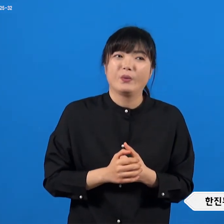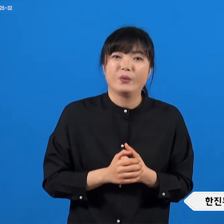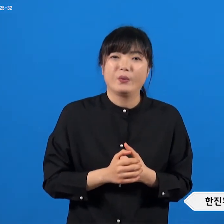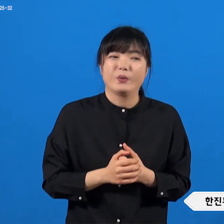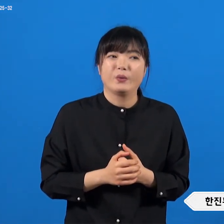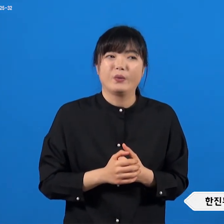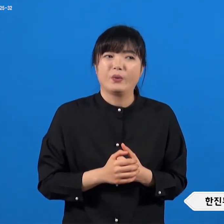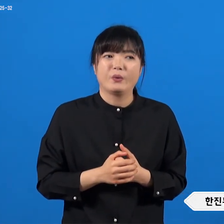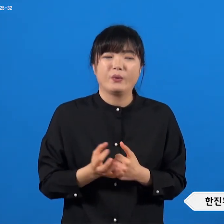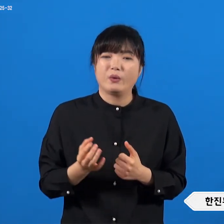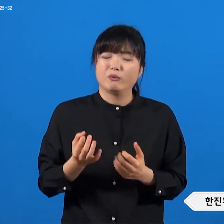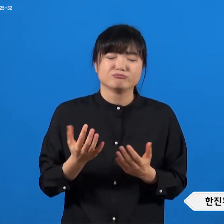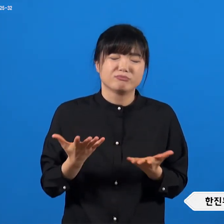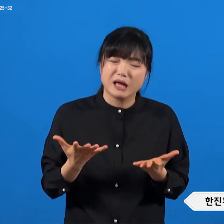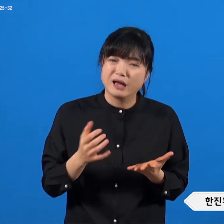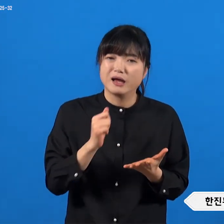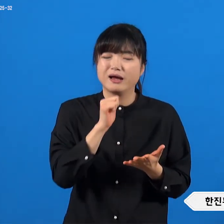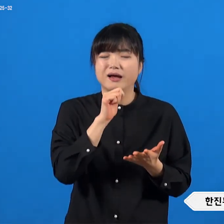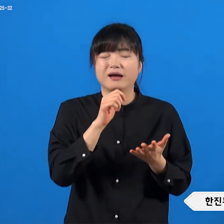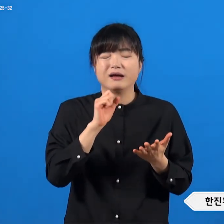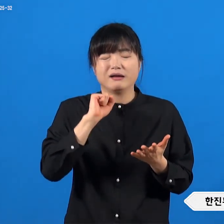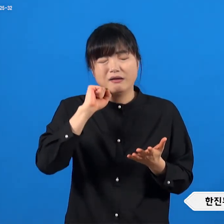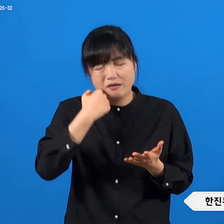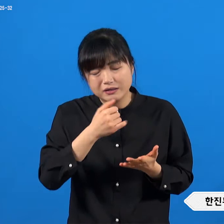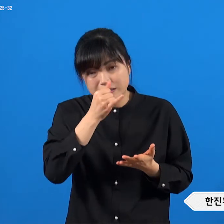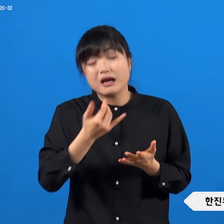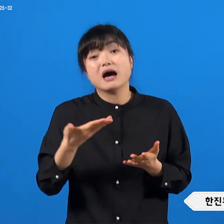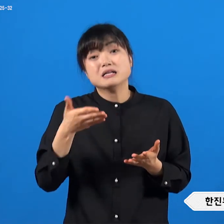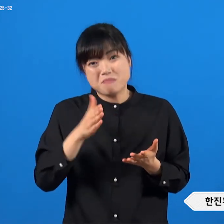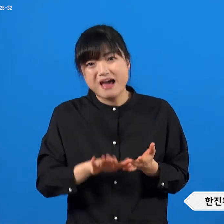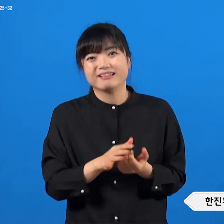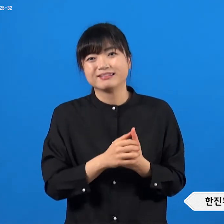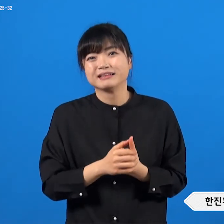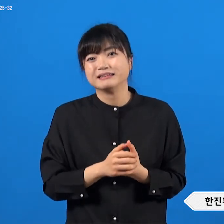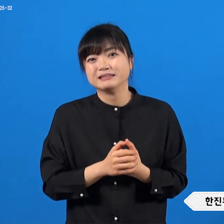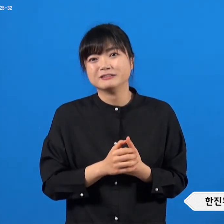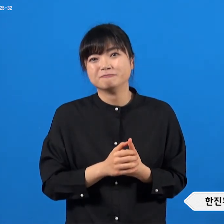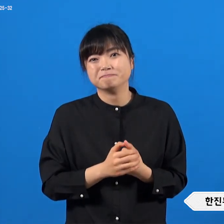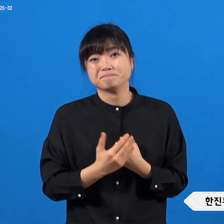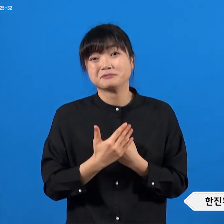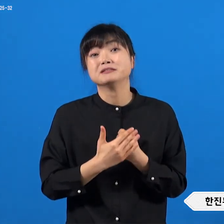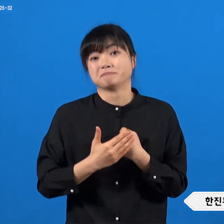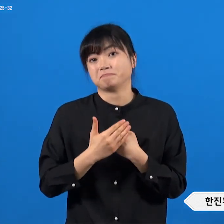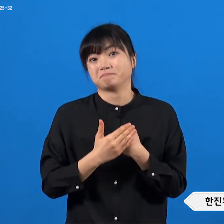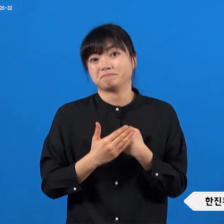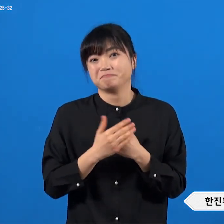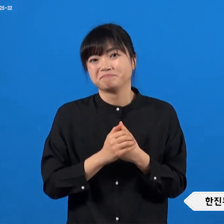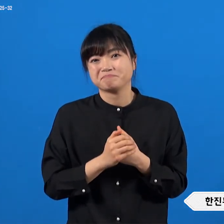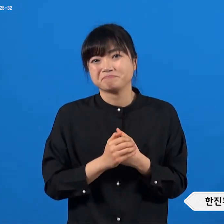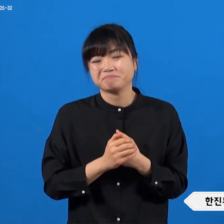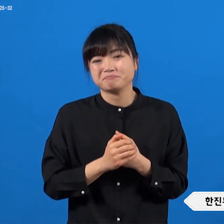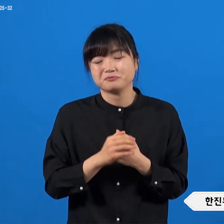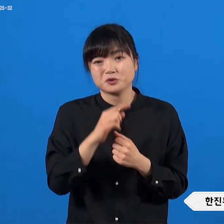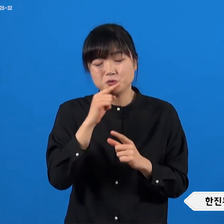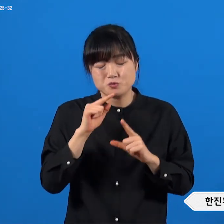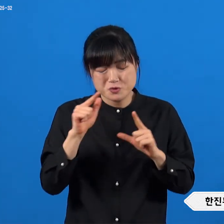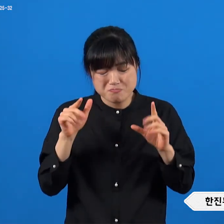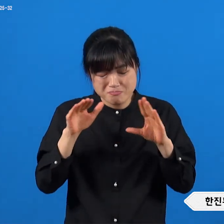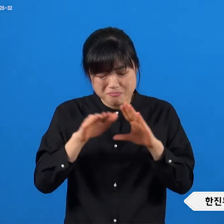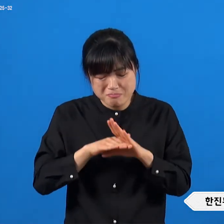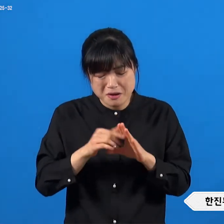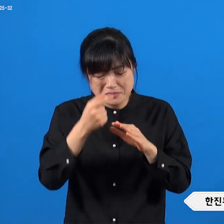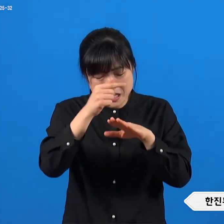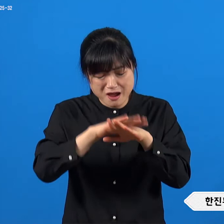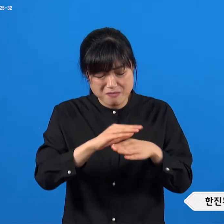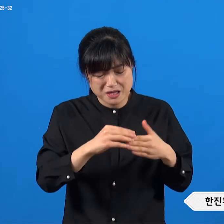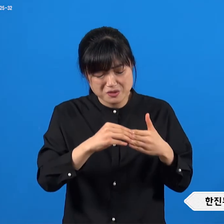그렇게 아무것도 갖추어 준 것이 없는 삶인데도 주일 밤 예배를 인도하려고